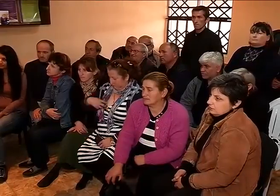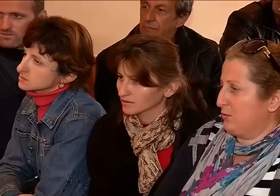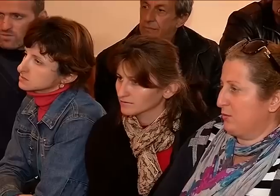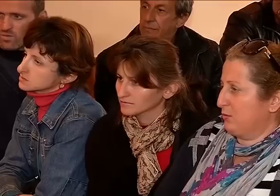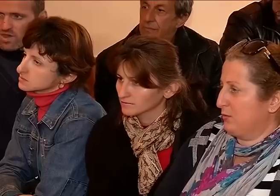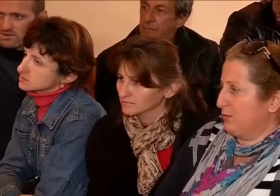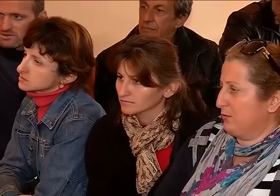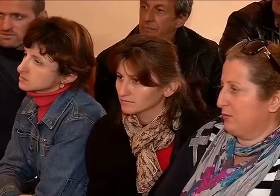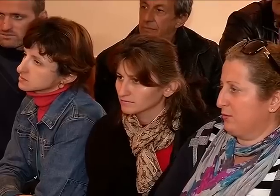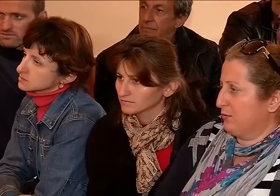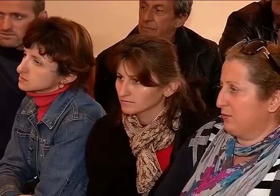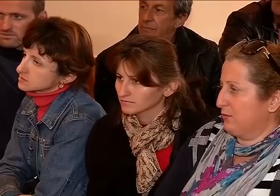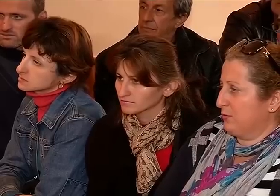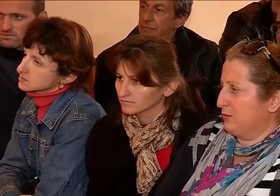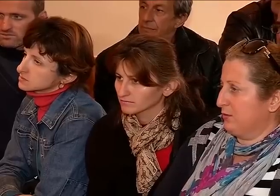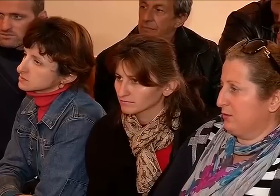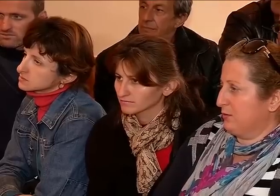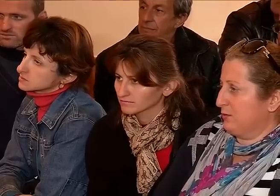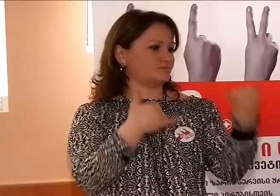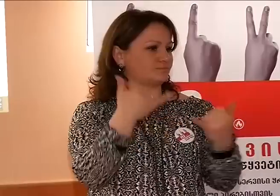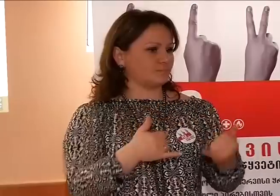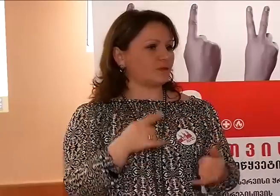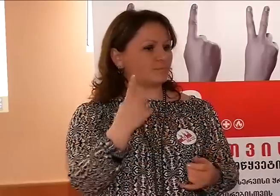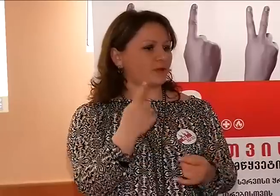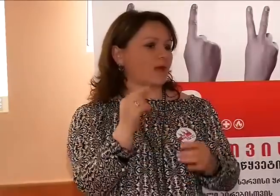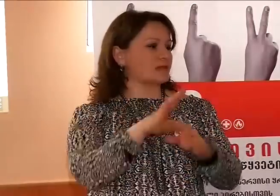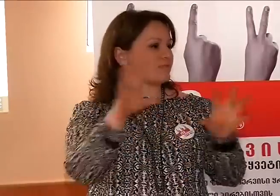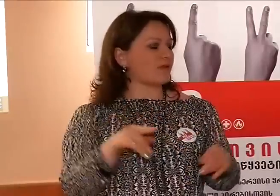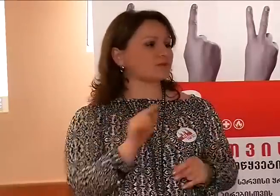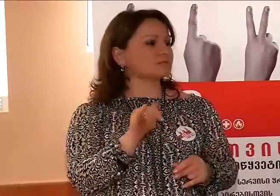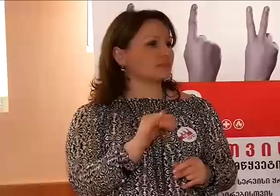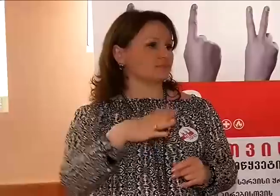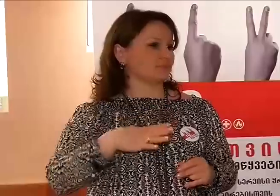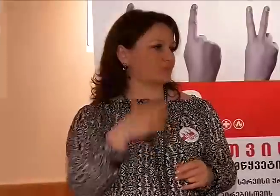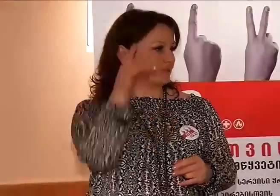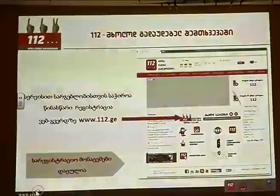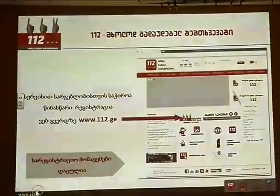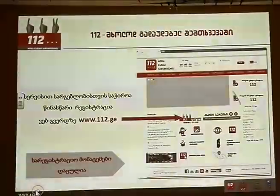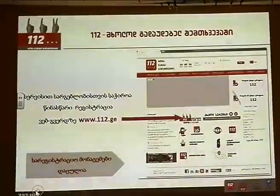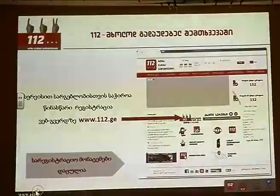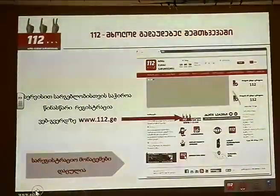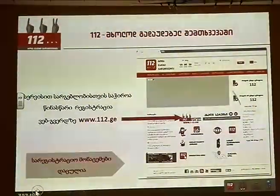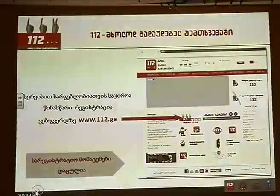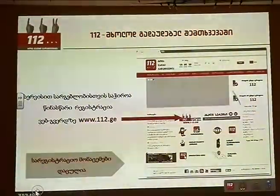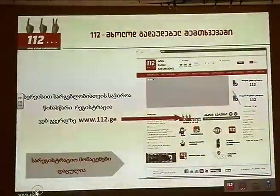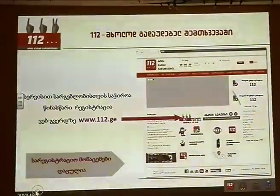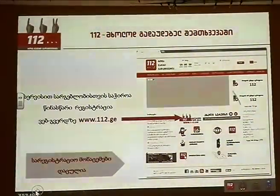აურა გაგაცნოთ, რას მოიცავს ეს სერვისი. ეს ერთ ცენტრში, რომელიც განთავსებული არის თბილისში. ამ სარეგისტრაციო ფორმას შეავსებთ